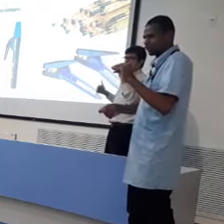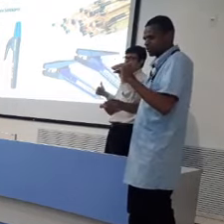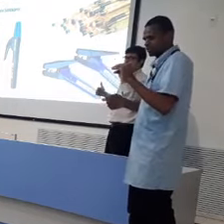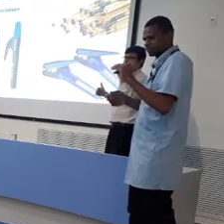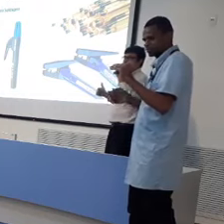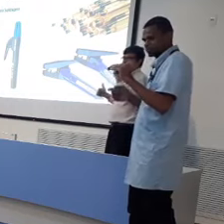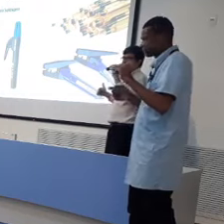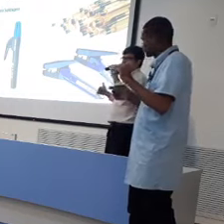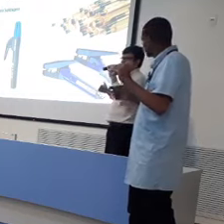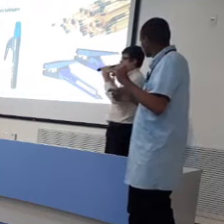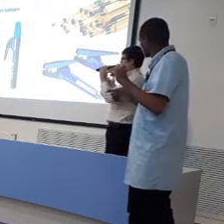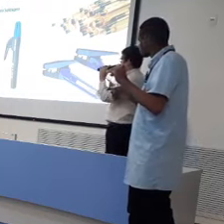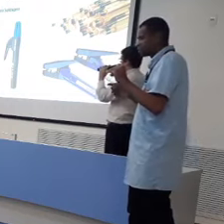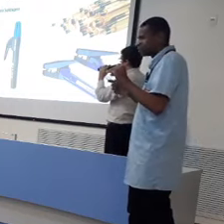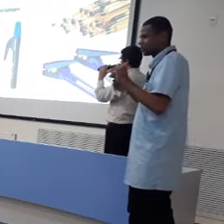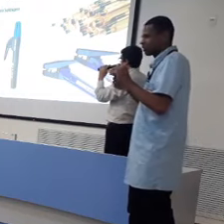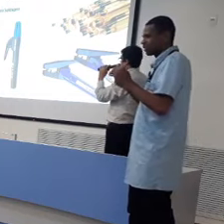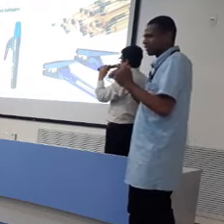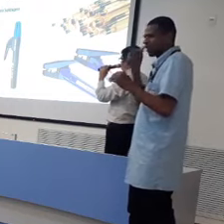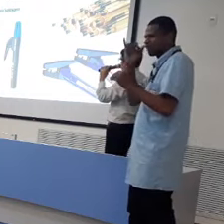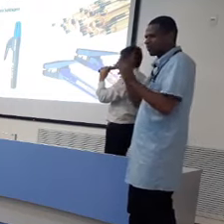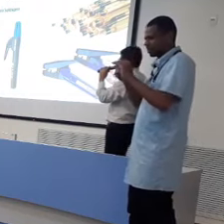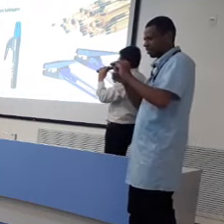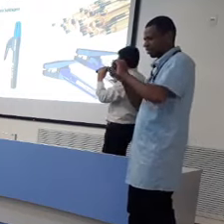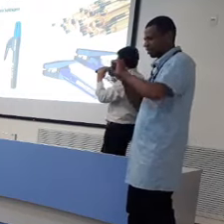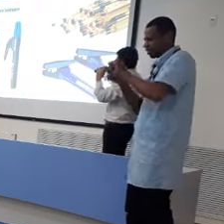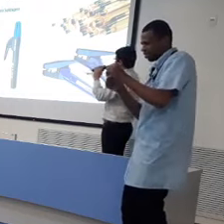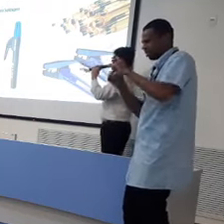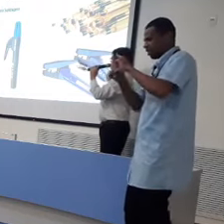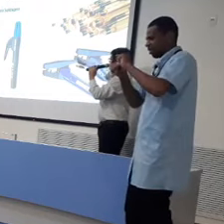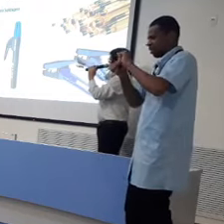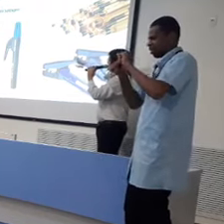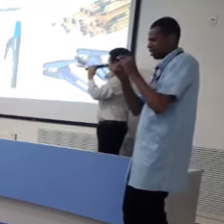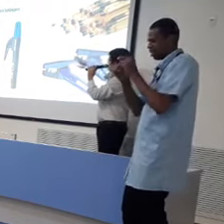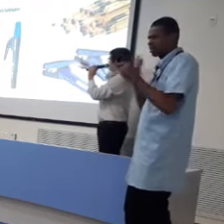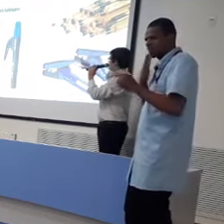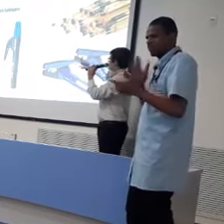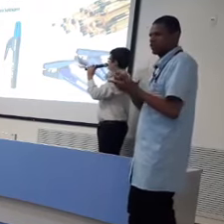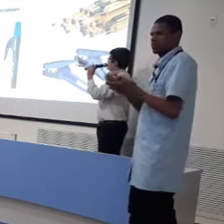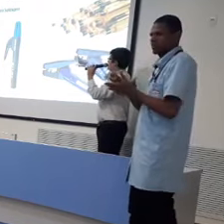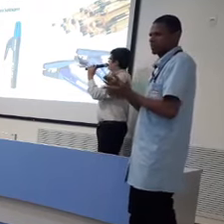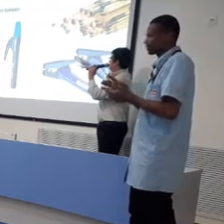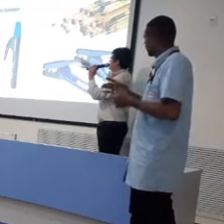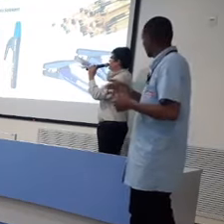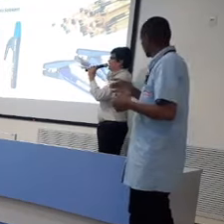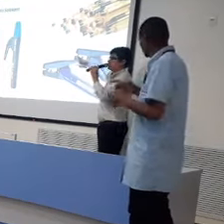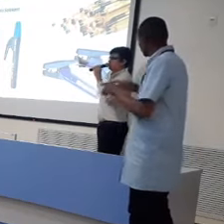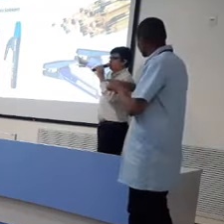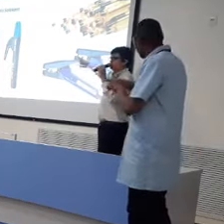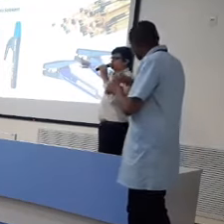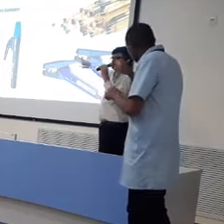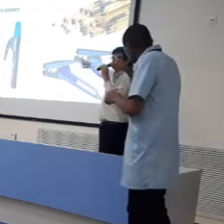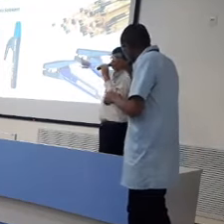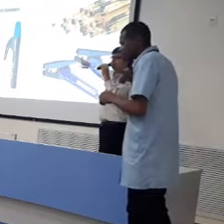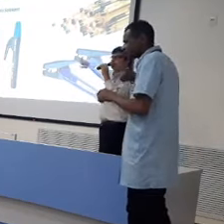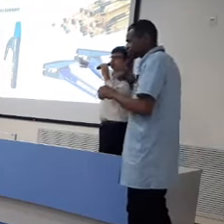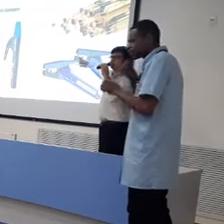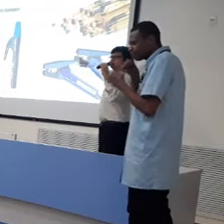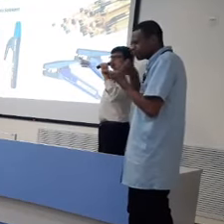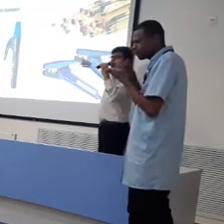de enroscar, evita do eletrodo entortar. Outra coisa aqui também, vocês podem ver que tem 4 furos